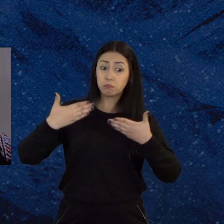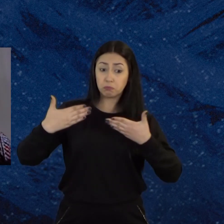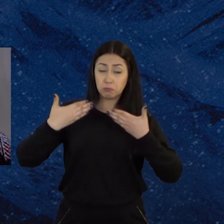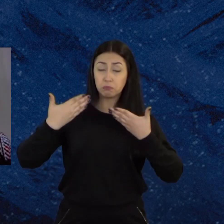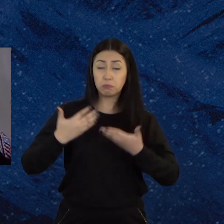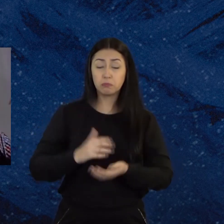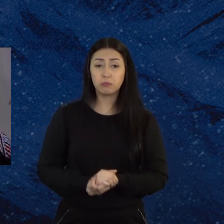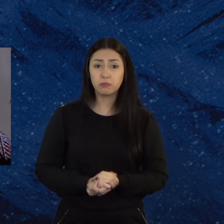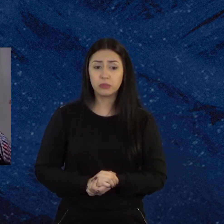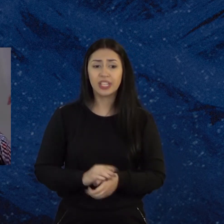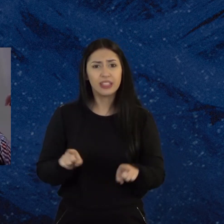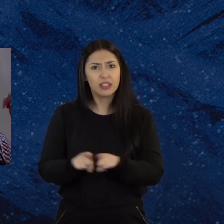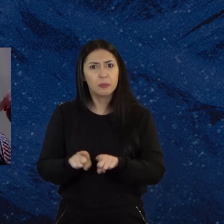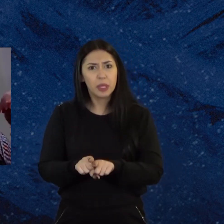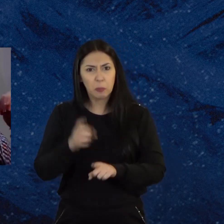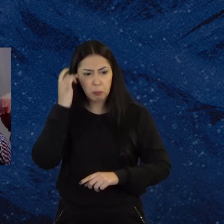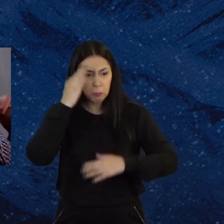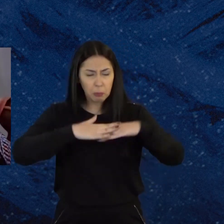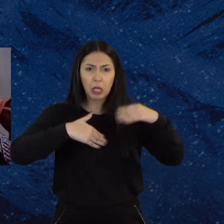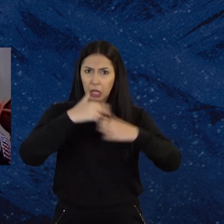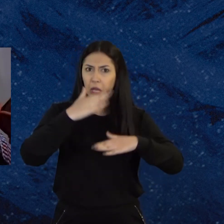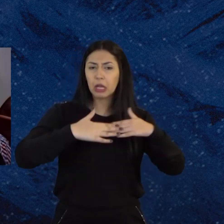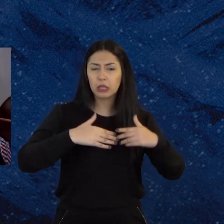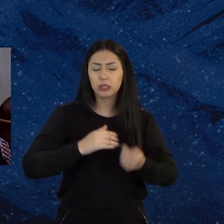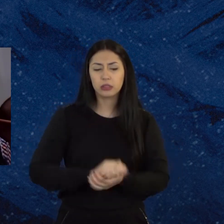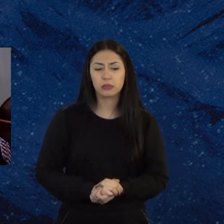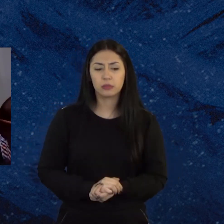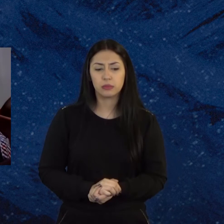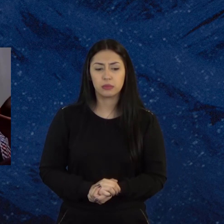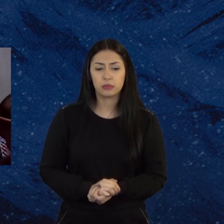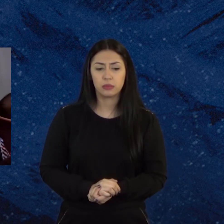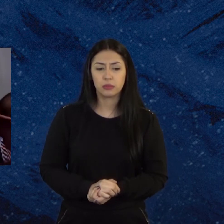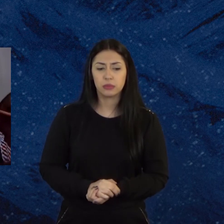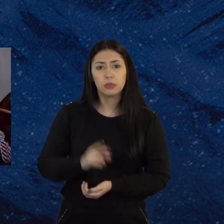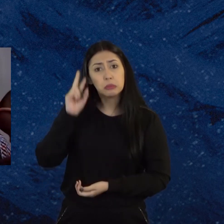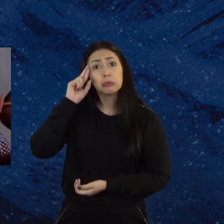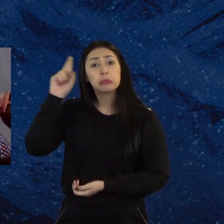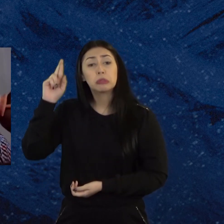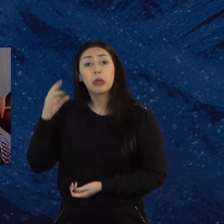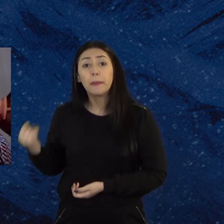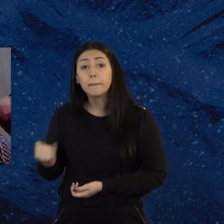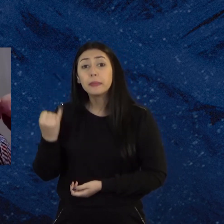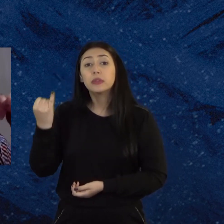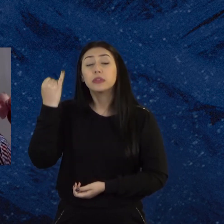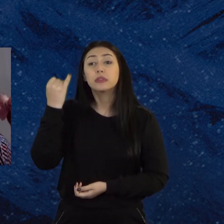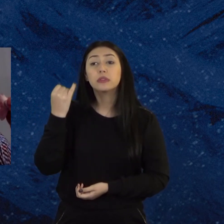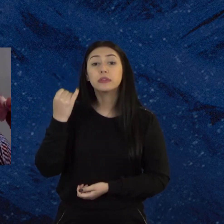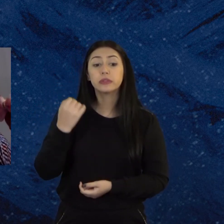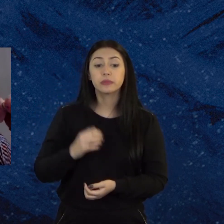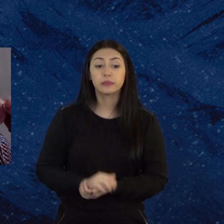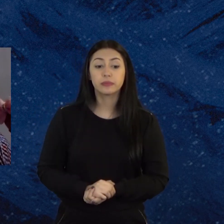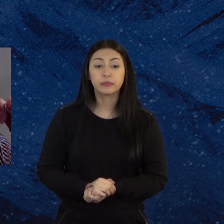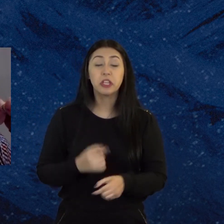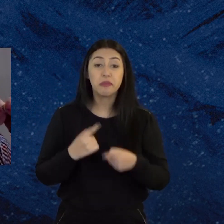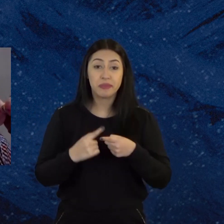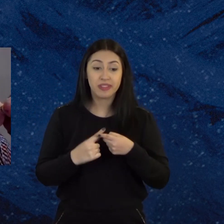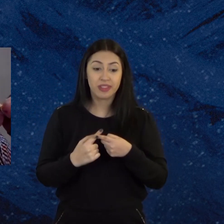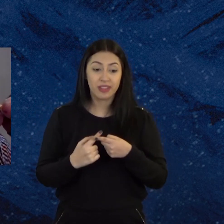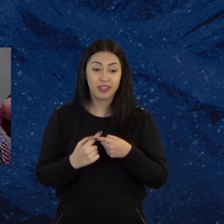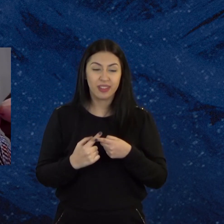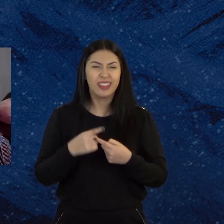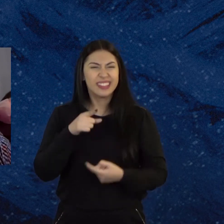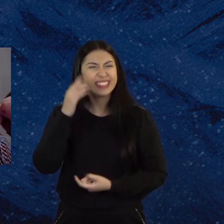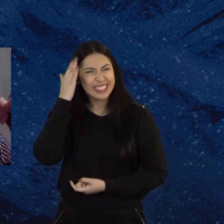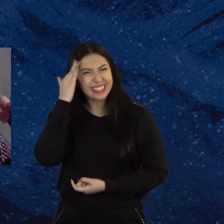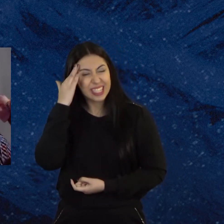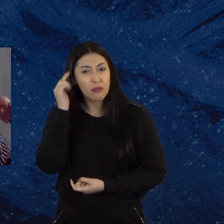muito, muito prática. Né? Você é tão importante porque você sabe e sente que